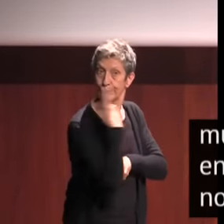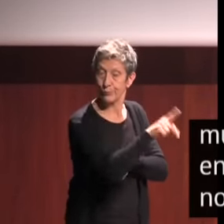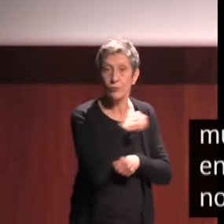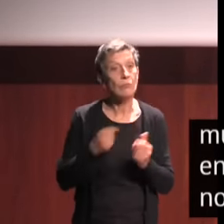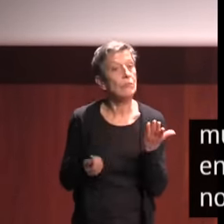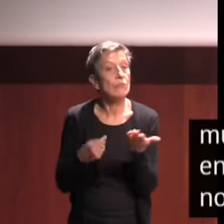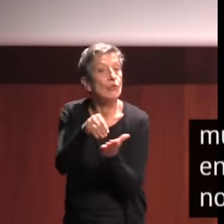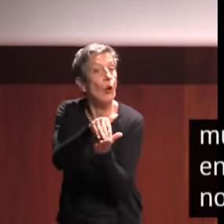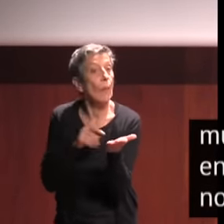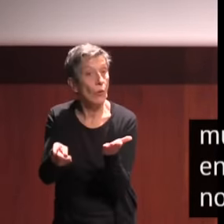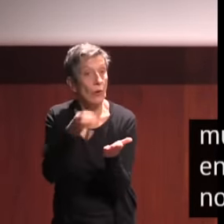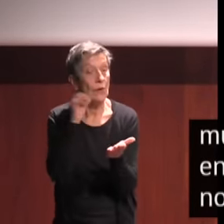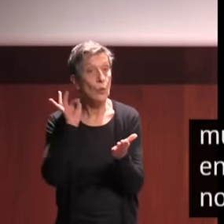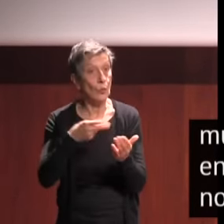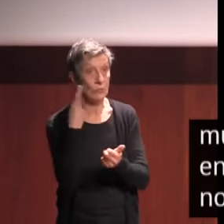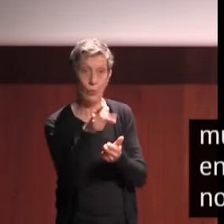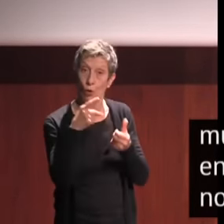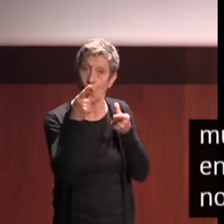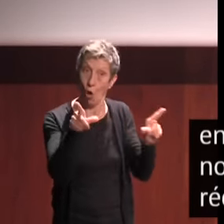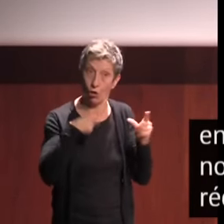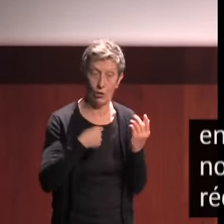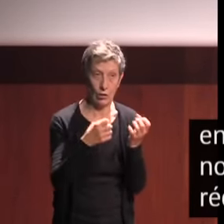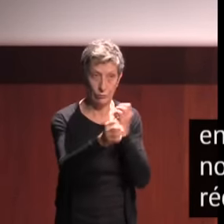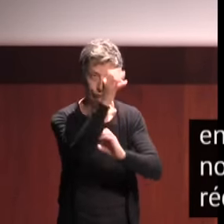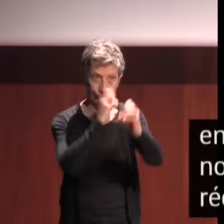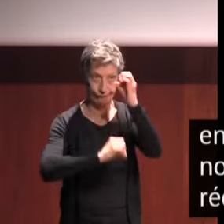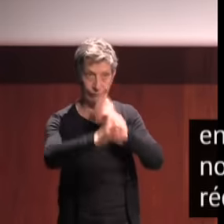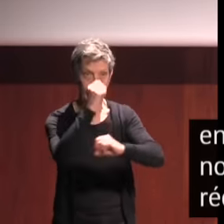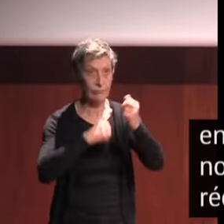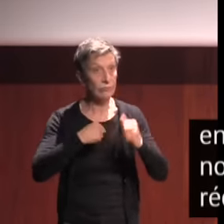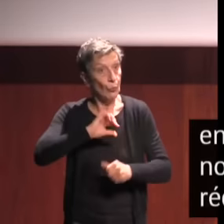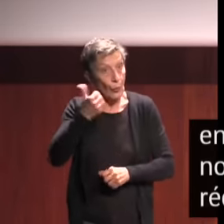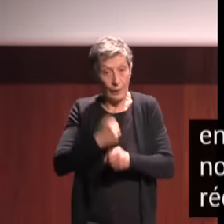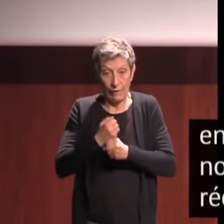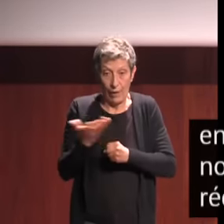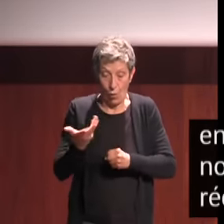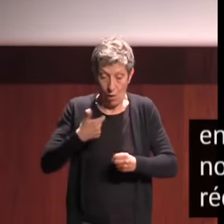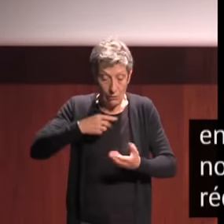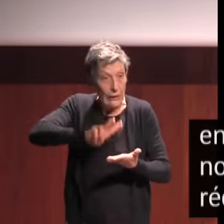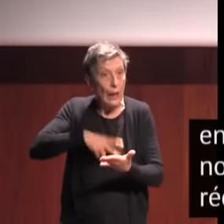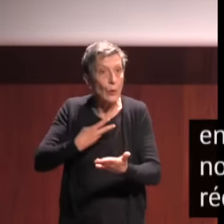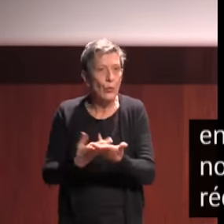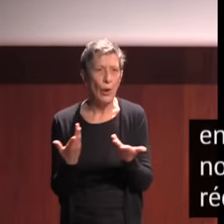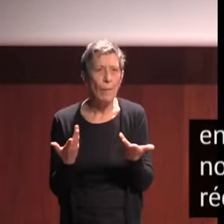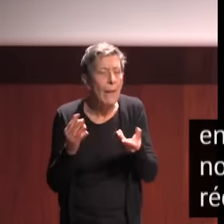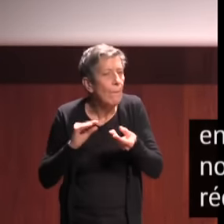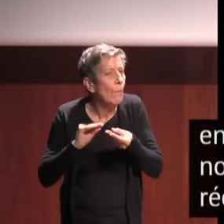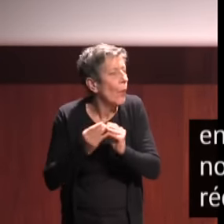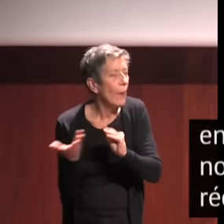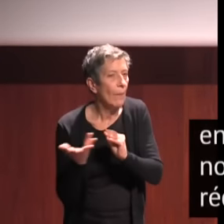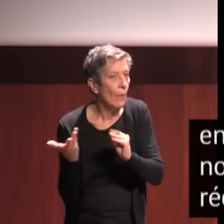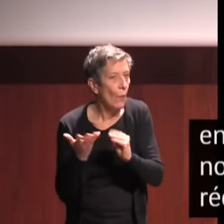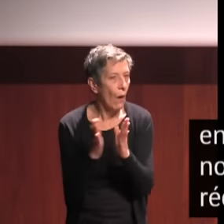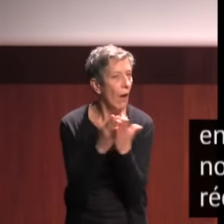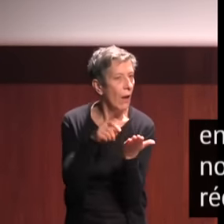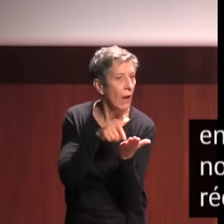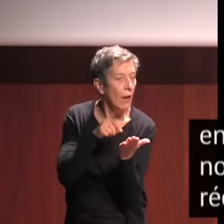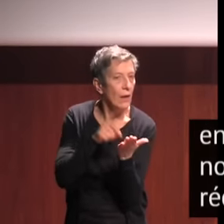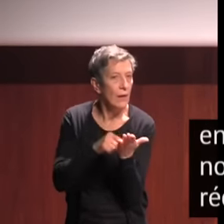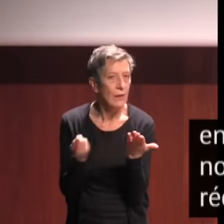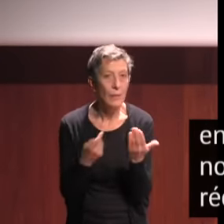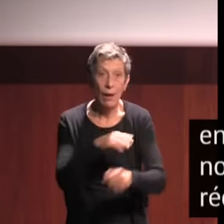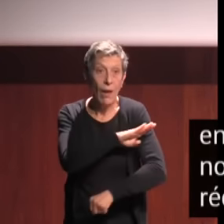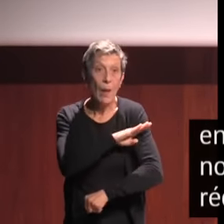dans l'introduction. Ma première tâche a donc été celle du traducteur. Le problème dans cette autobiographie, c'est que le récit